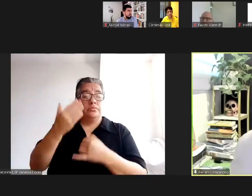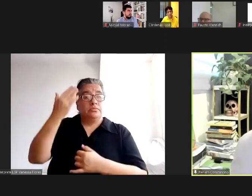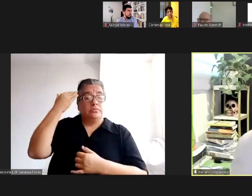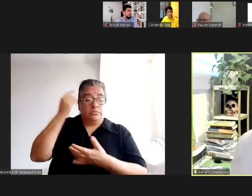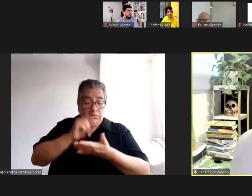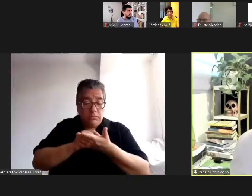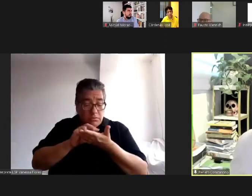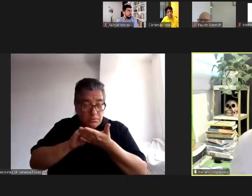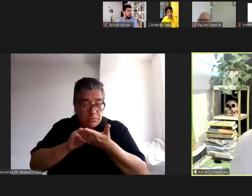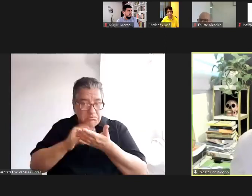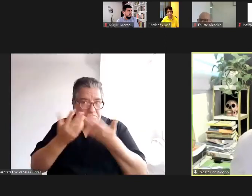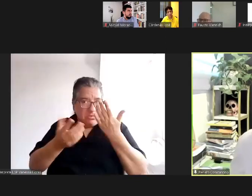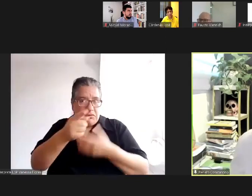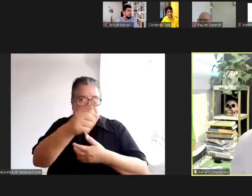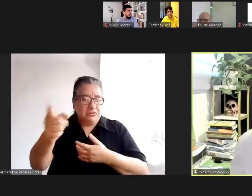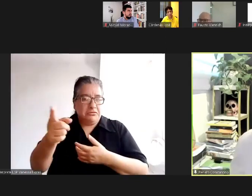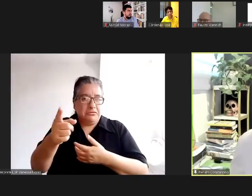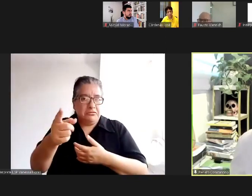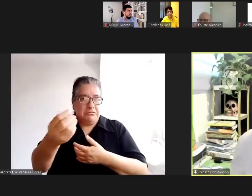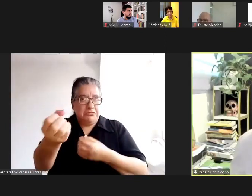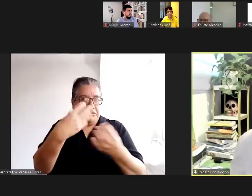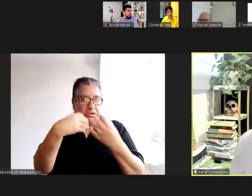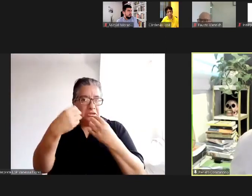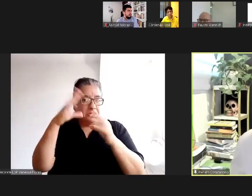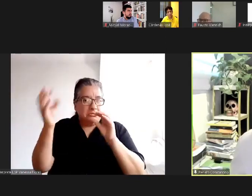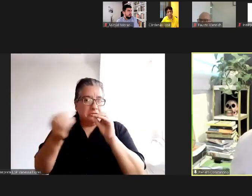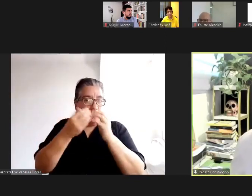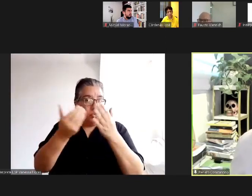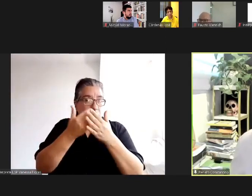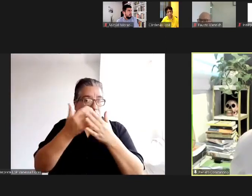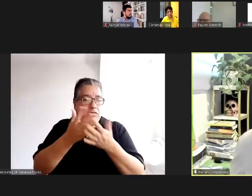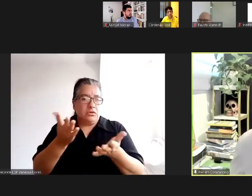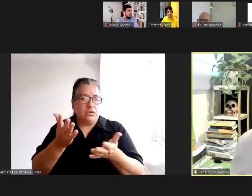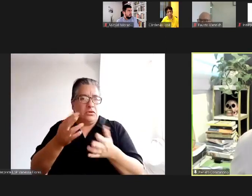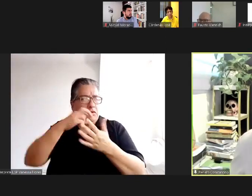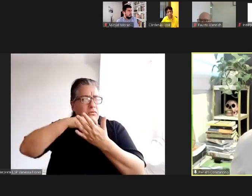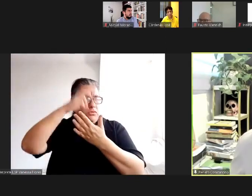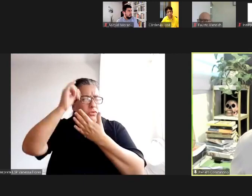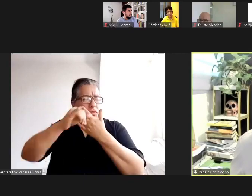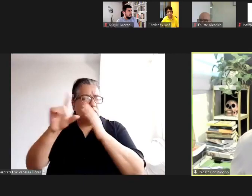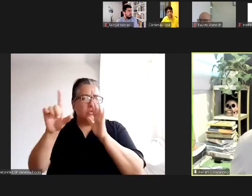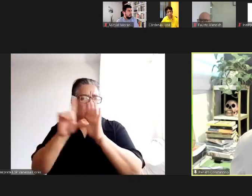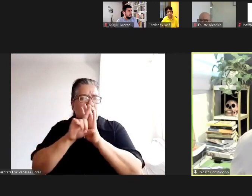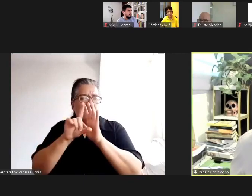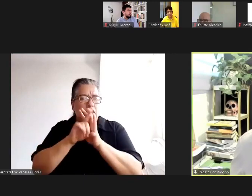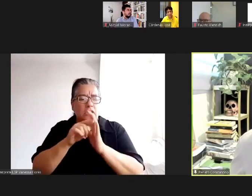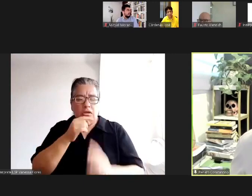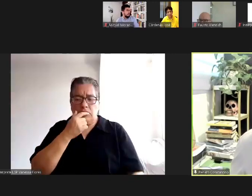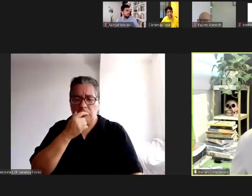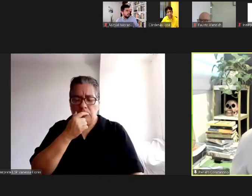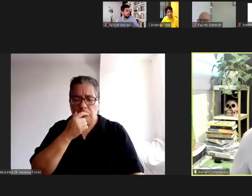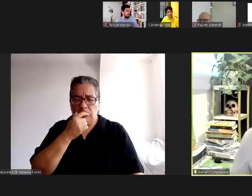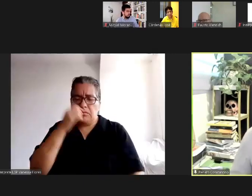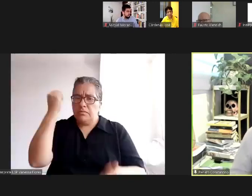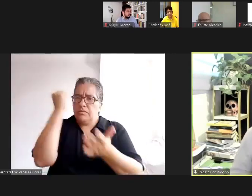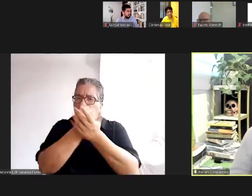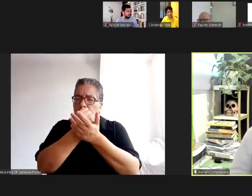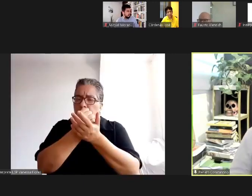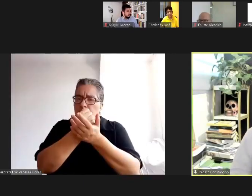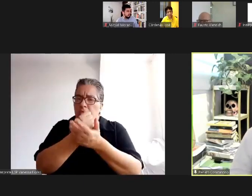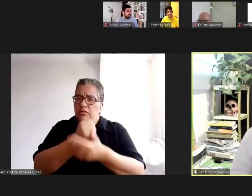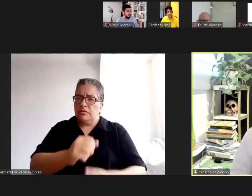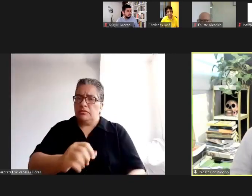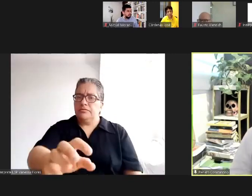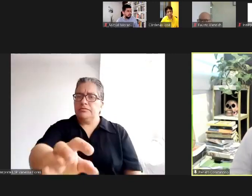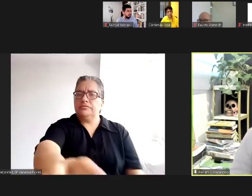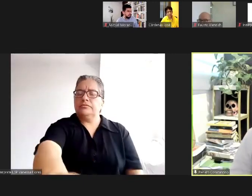que el proyecto de ley fue, hay un nuevo proyecto de ley que fue aprobado